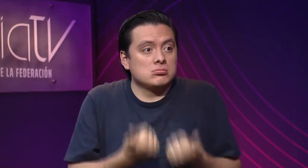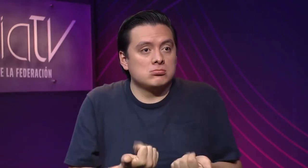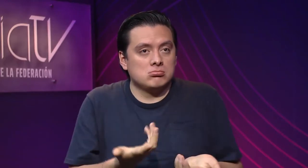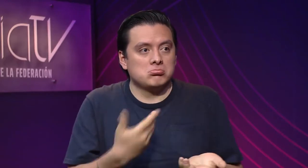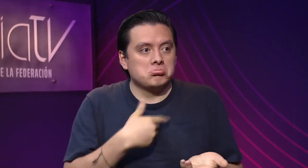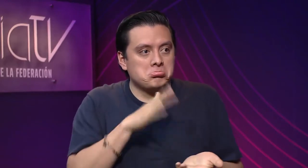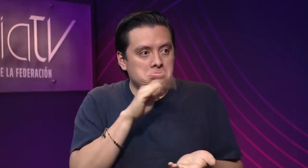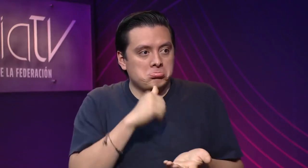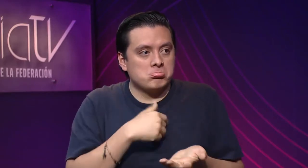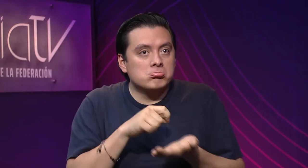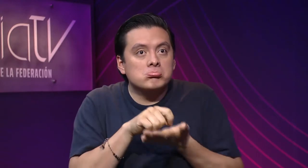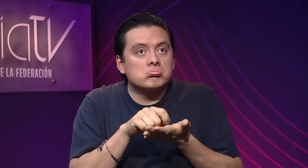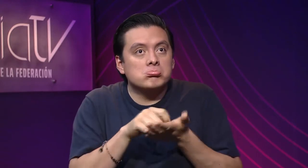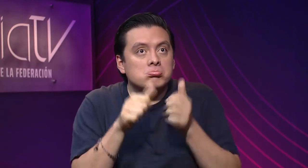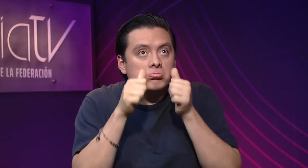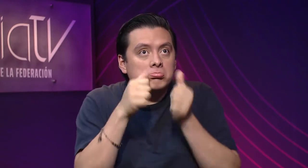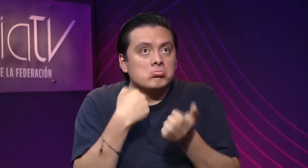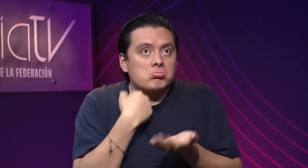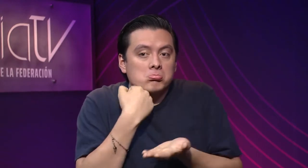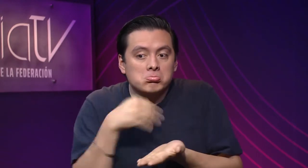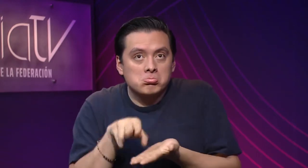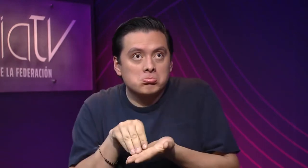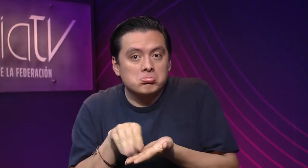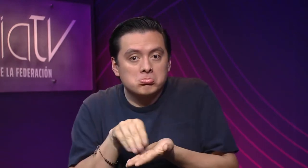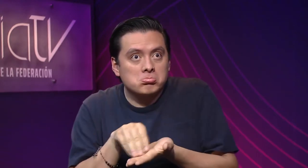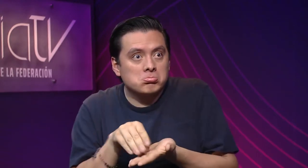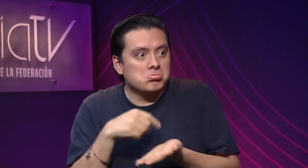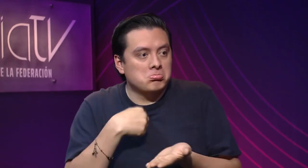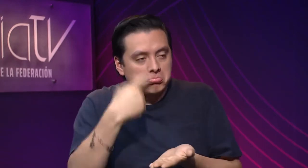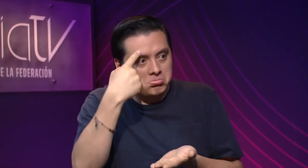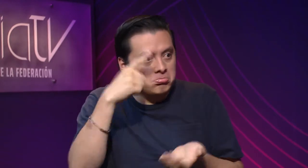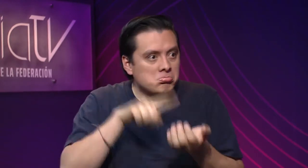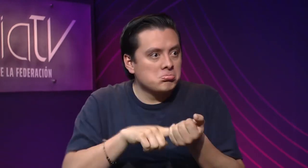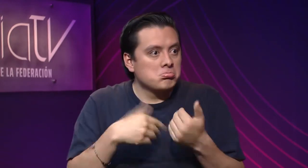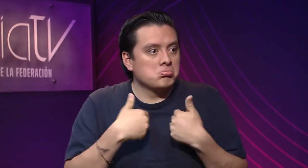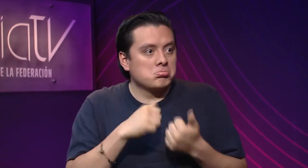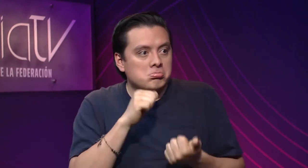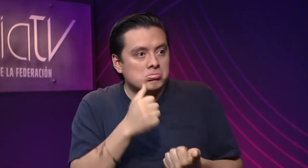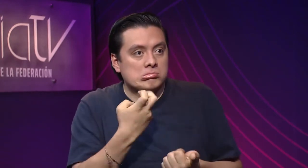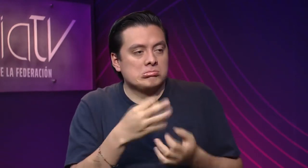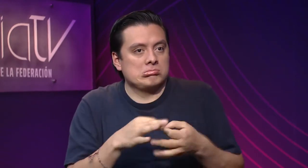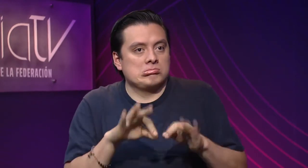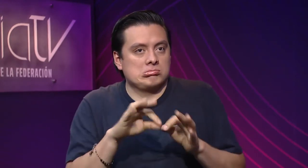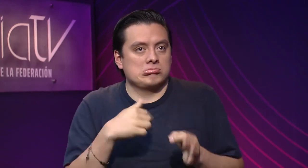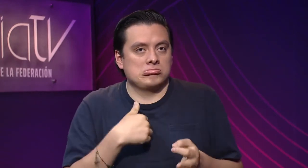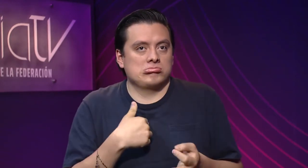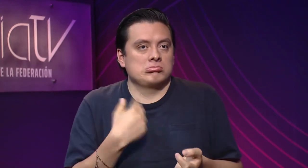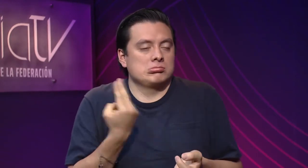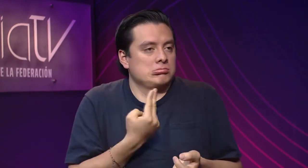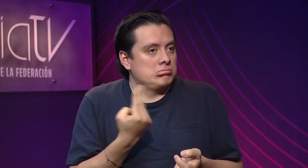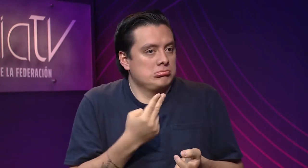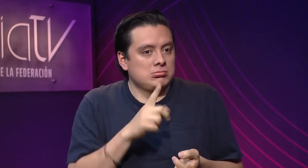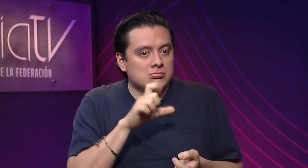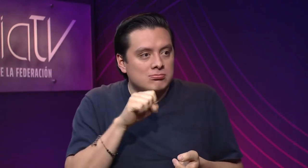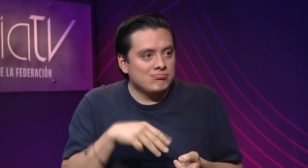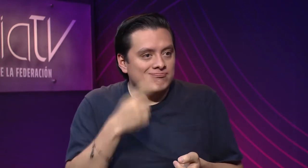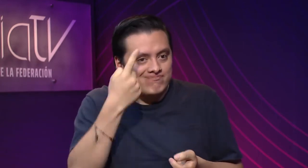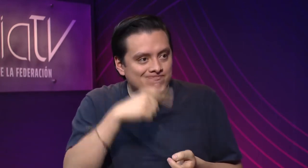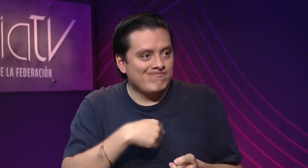nosotros las personas sordas necesitamos la incorporación de un intérprete para poder entender lo que realmente está pasando en la escuela. Y casi siempre no lo tienes. Y lo único que haces es,